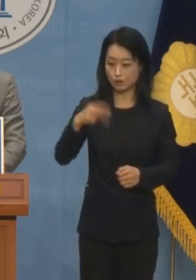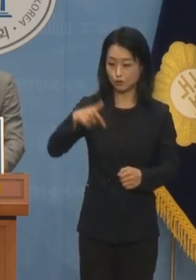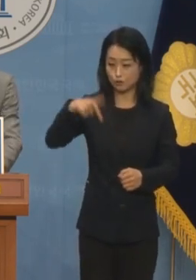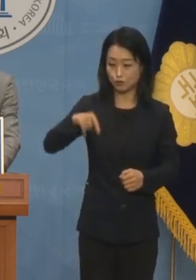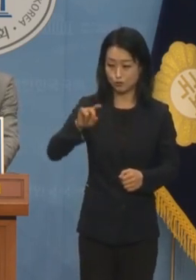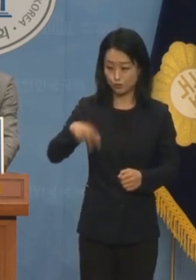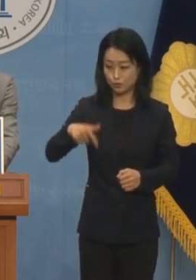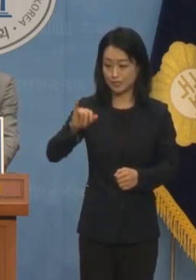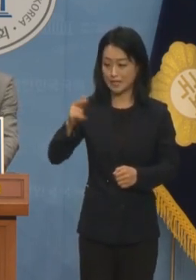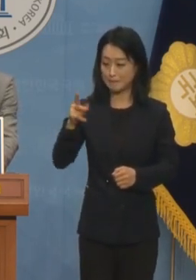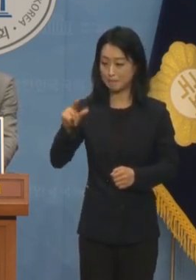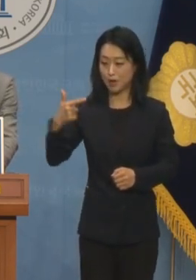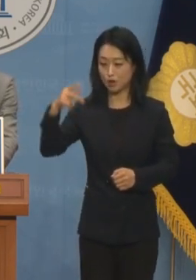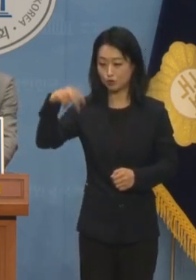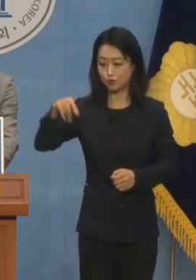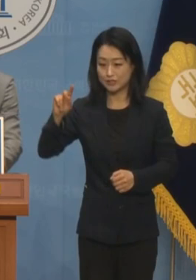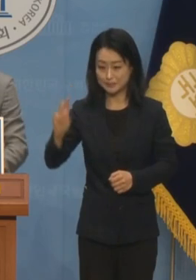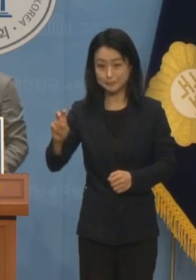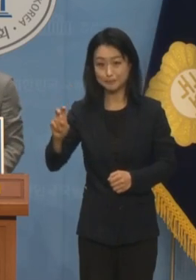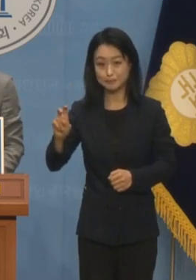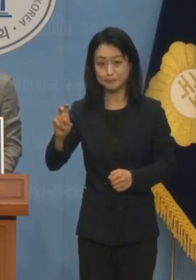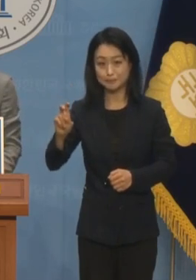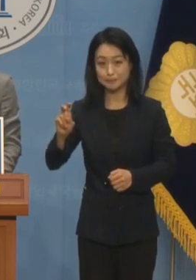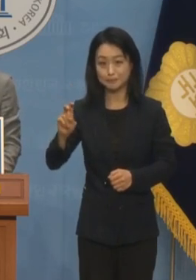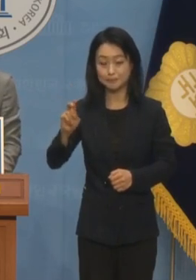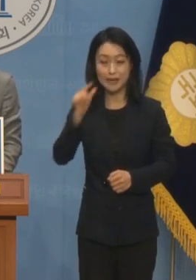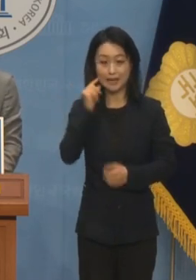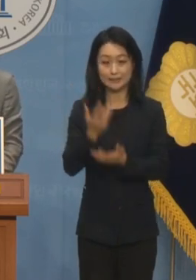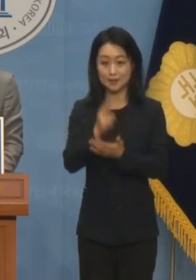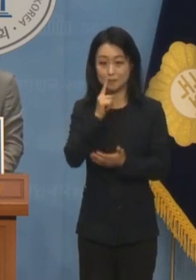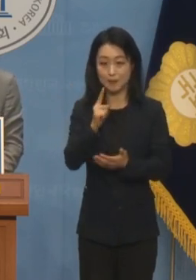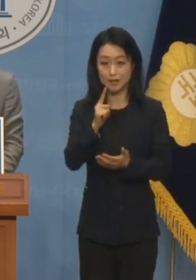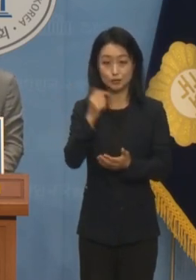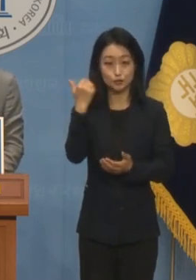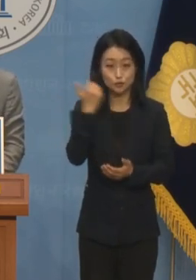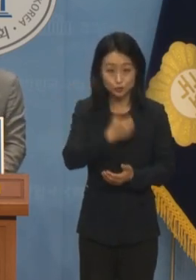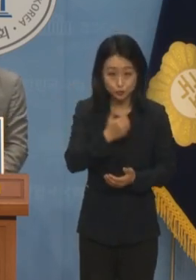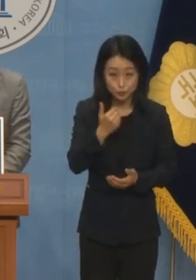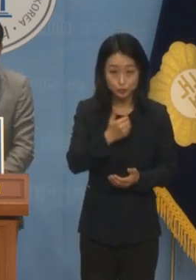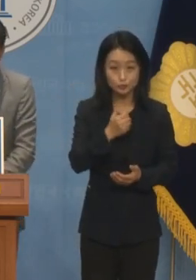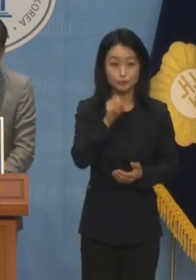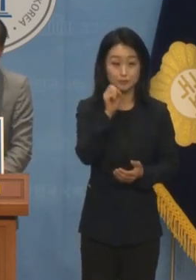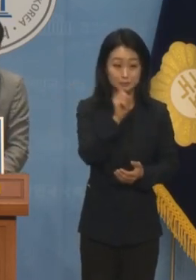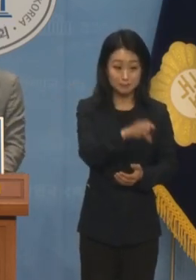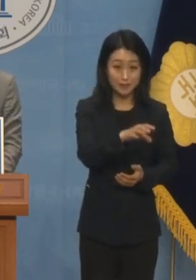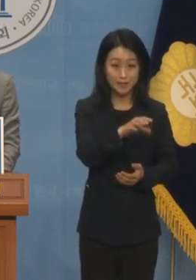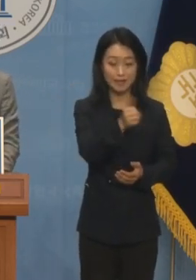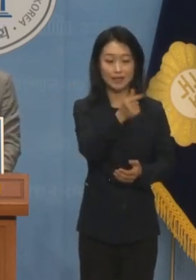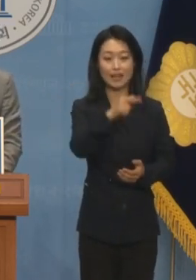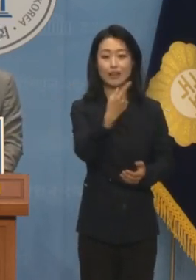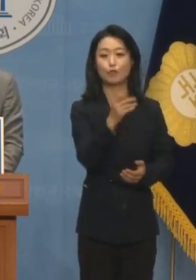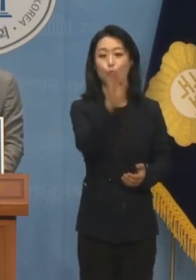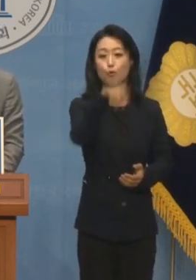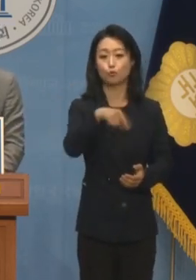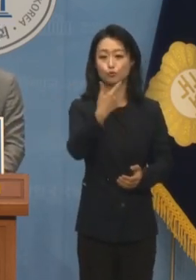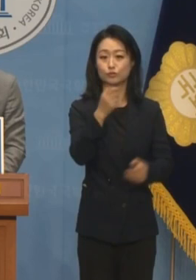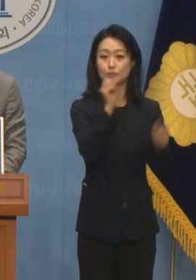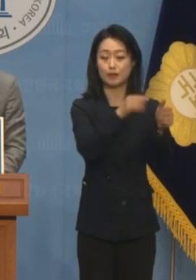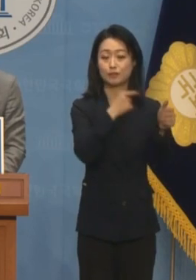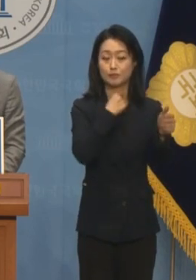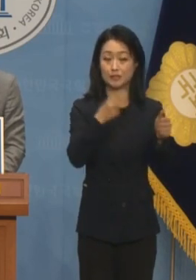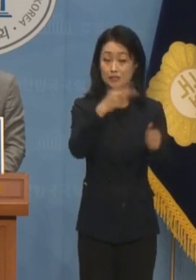이 말을 정치를 다시 시작한다는 한동훈 후보에게 돌려드립니다. 지난 23년